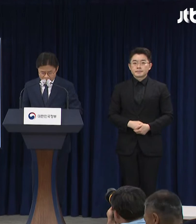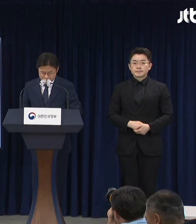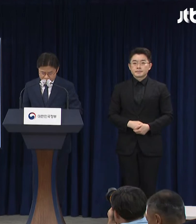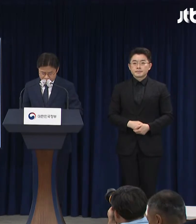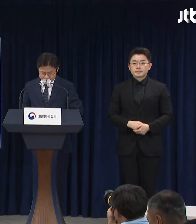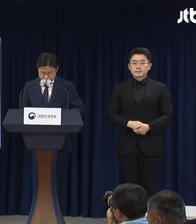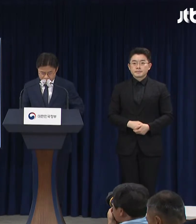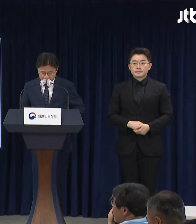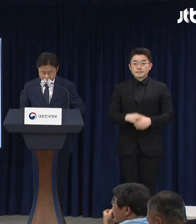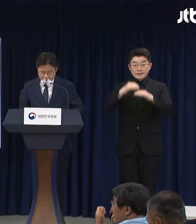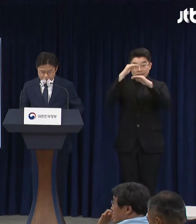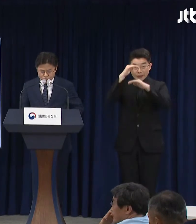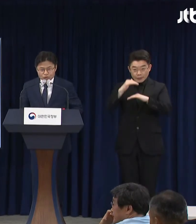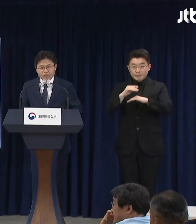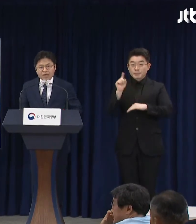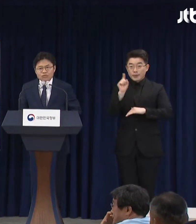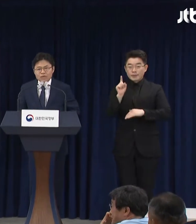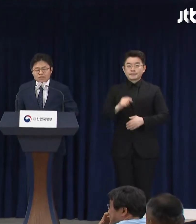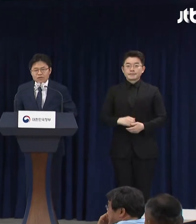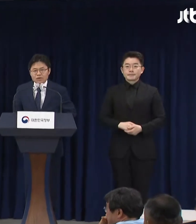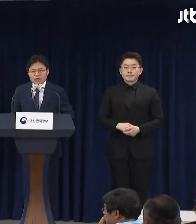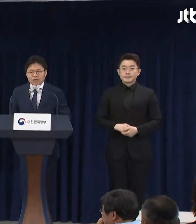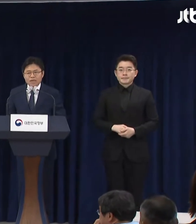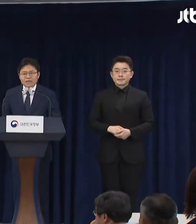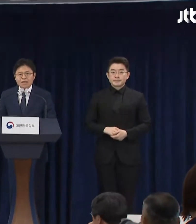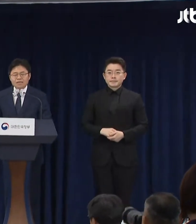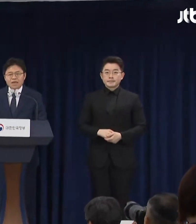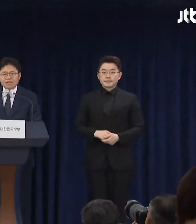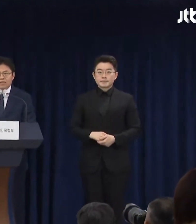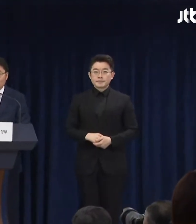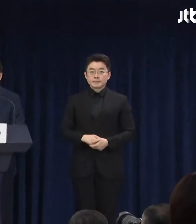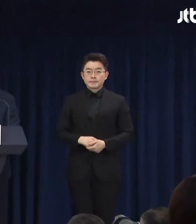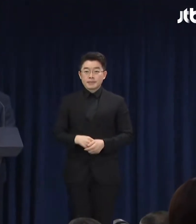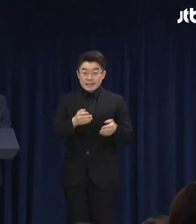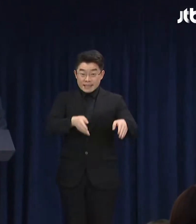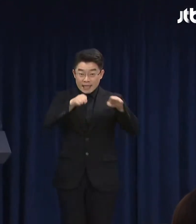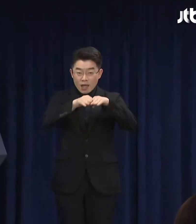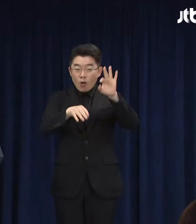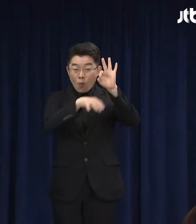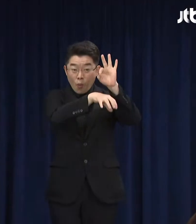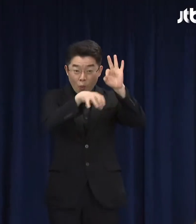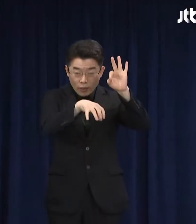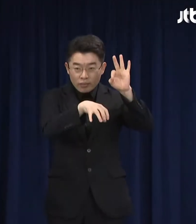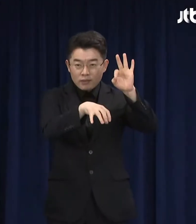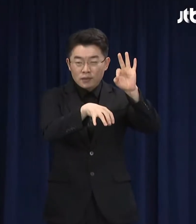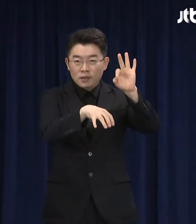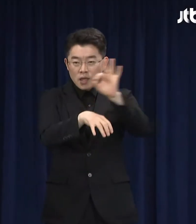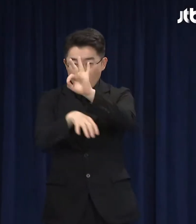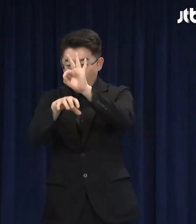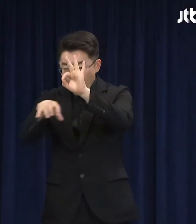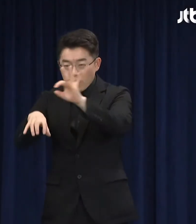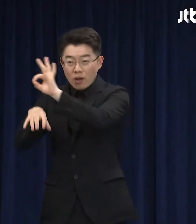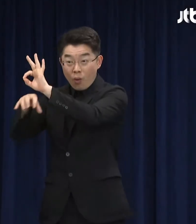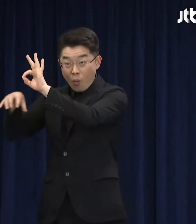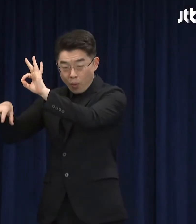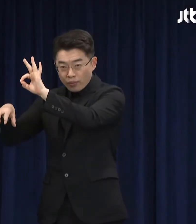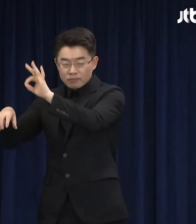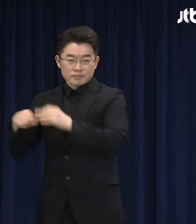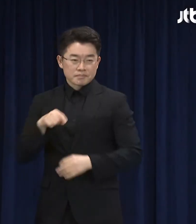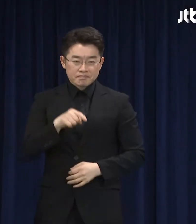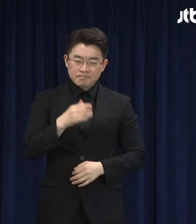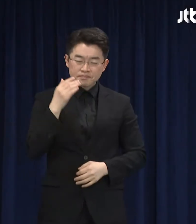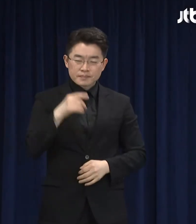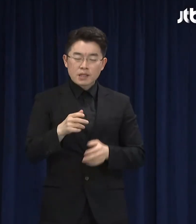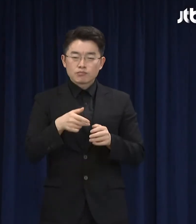구체적인 내용을 말씀을 드리면 균질화를 위해서 10개 탱크에 있는 오염수를 순환 펌프를 통해서 순환을 시킵니다.